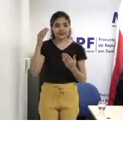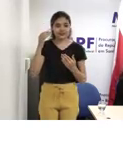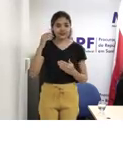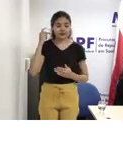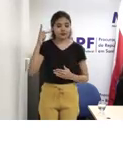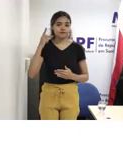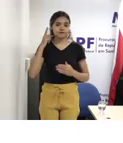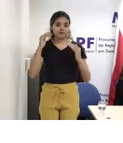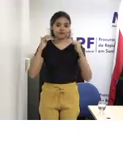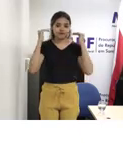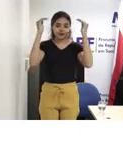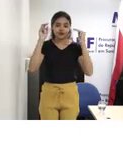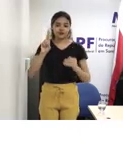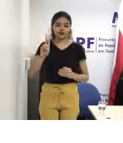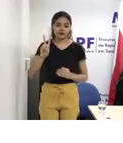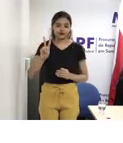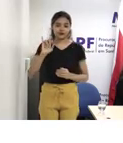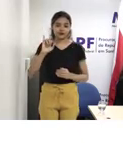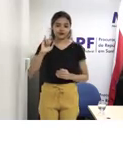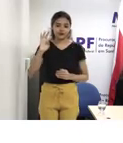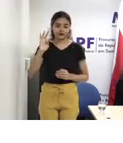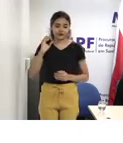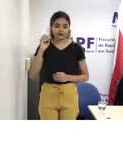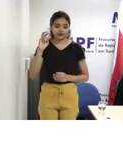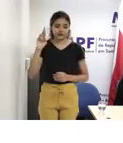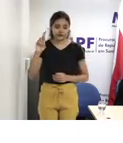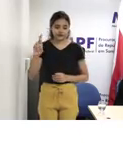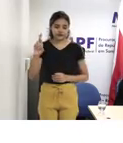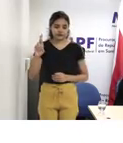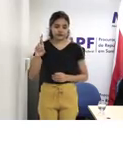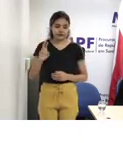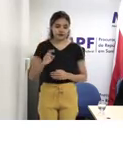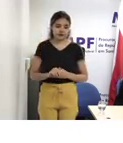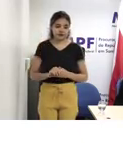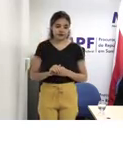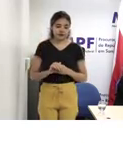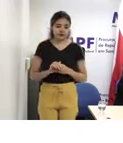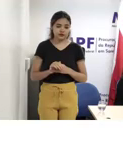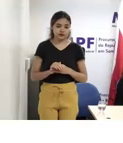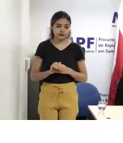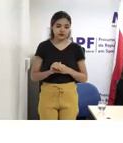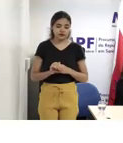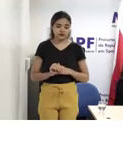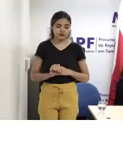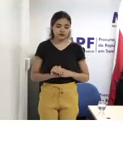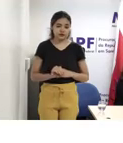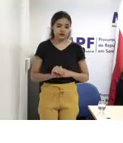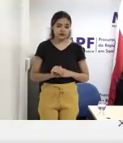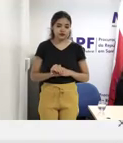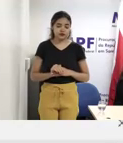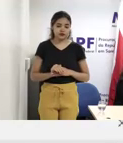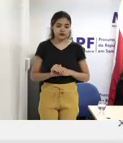Alves do Ofício do núcleo dos povos do campo das águas e da floresta que apesar das